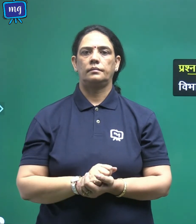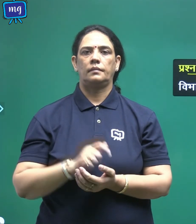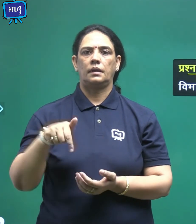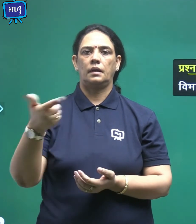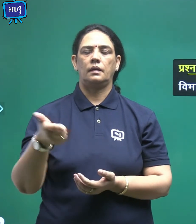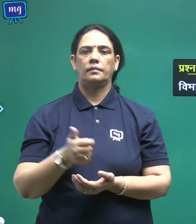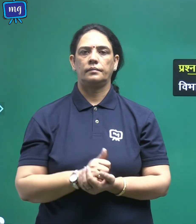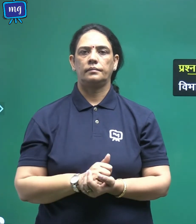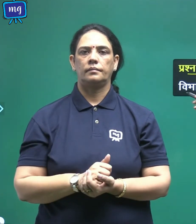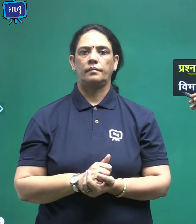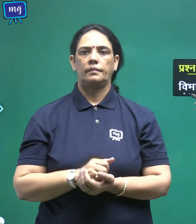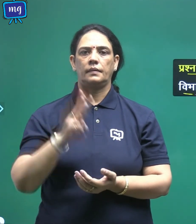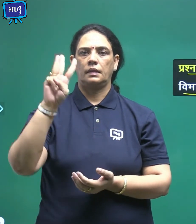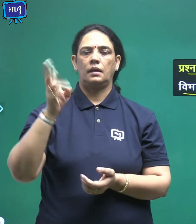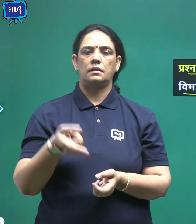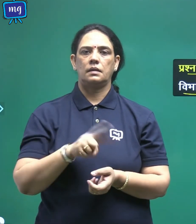की 3 से